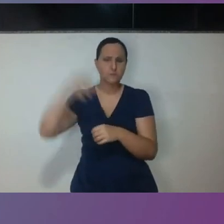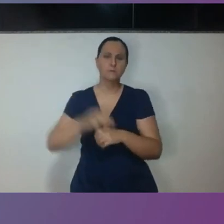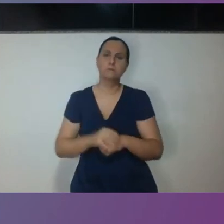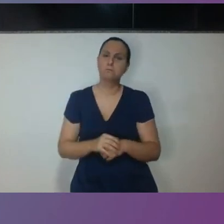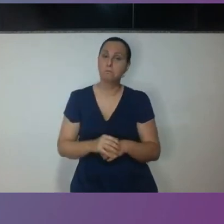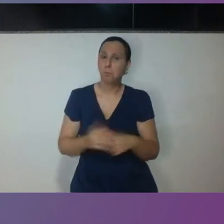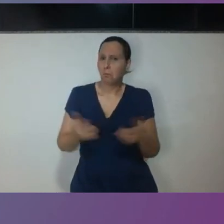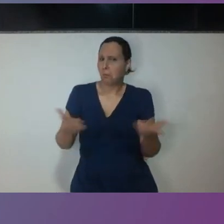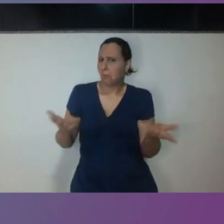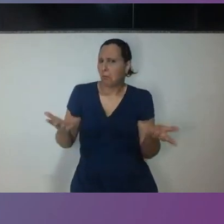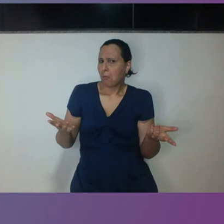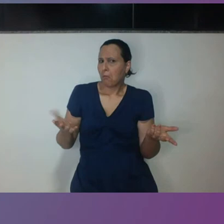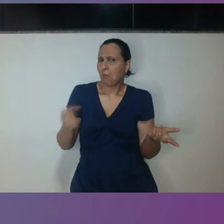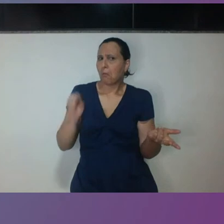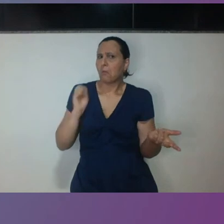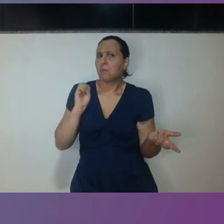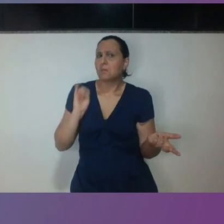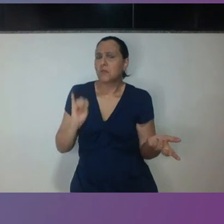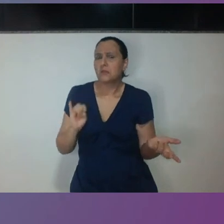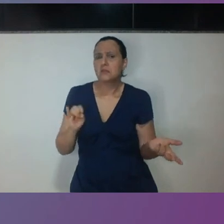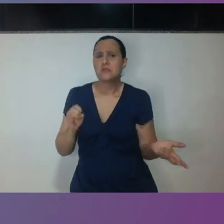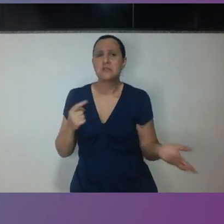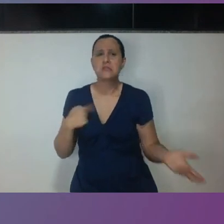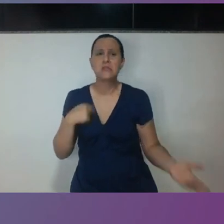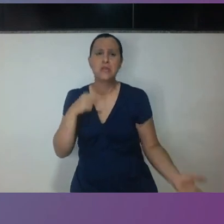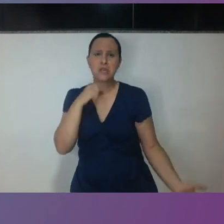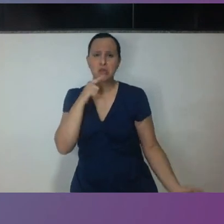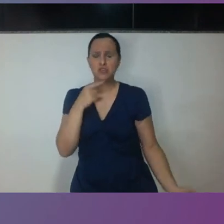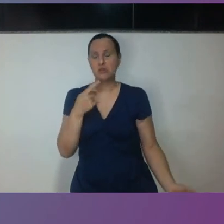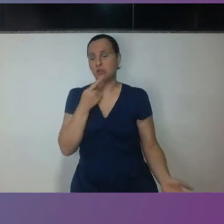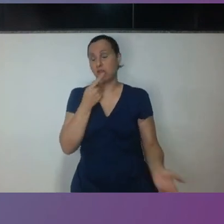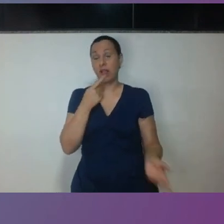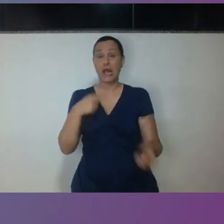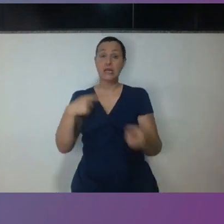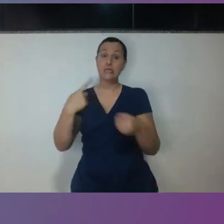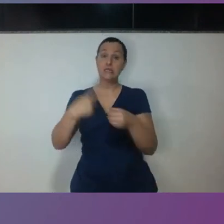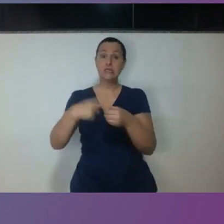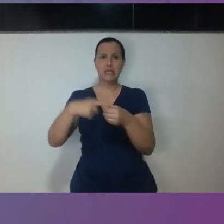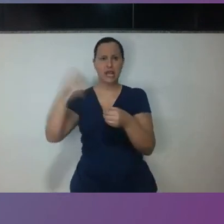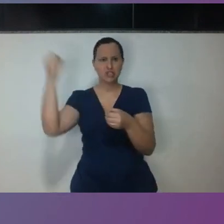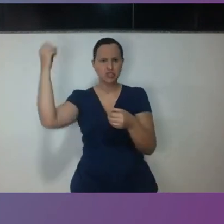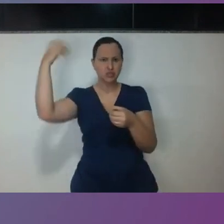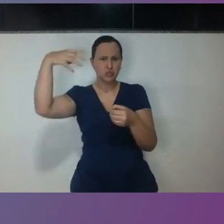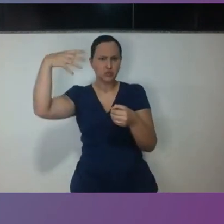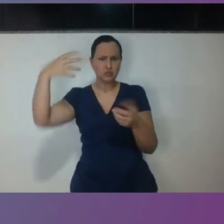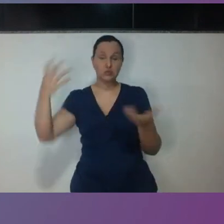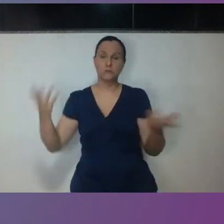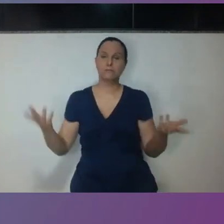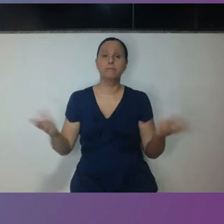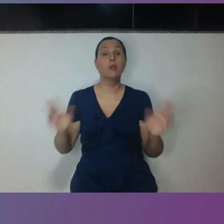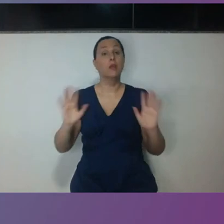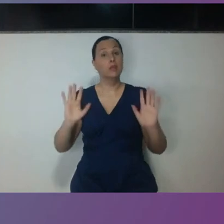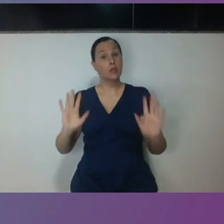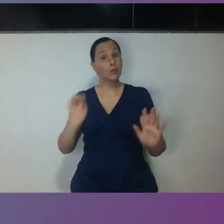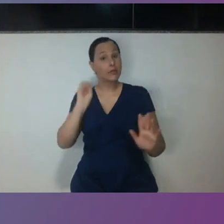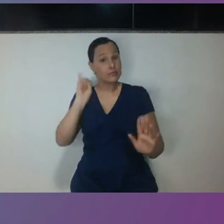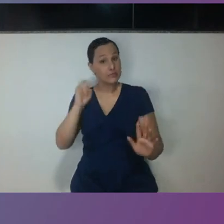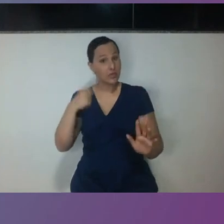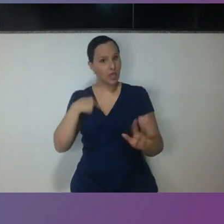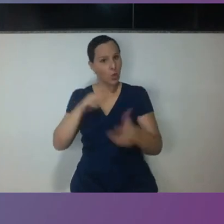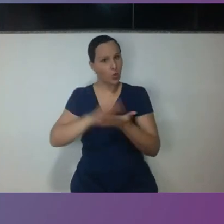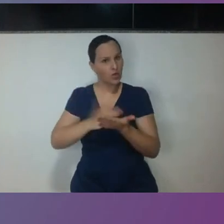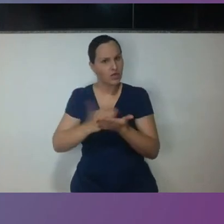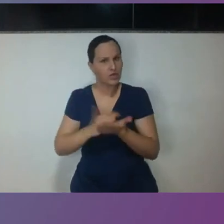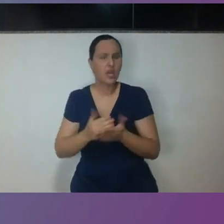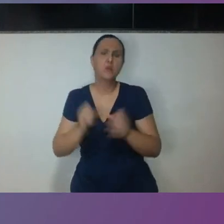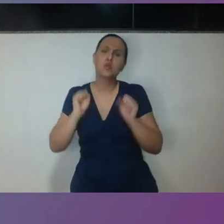Se o surdo não sabe o que é Paris, eu, enquanto intérprete, eu posso explicitar. Paris, a capital de um país